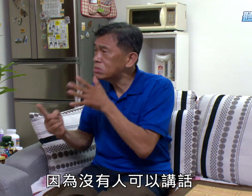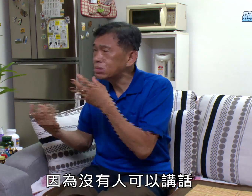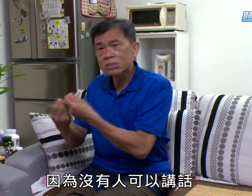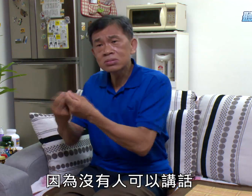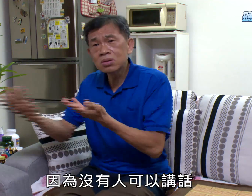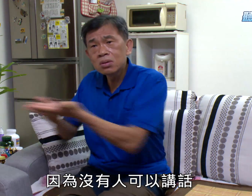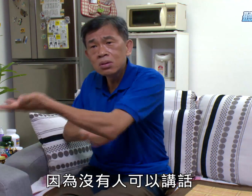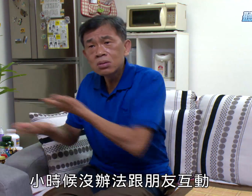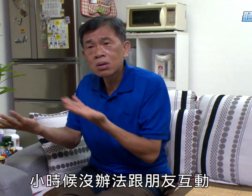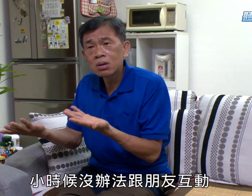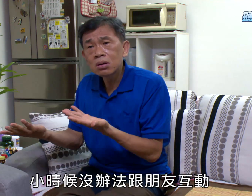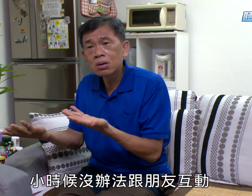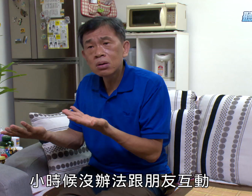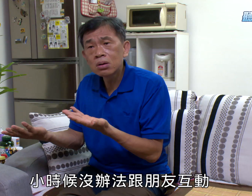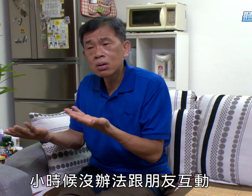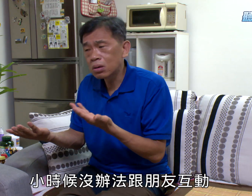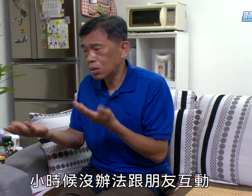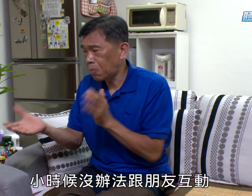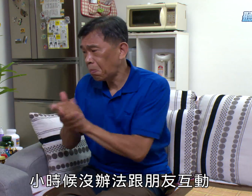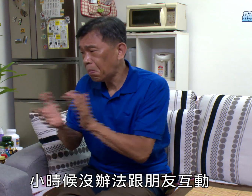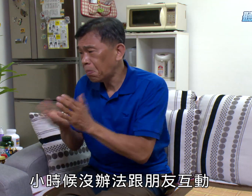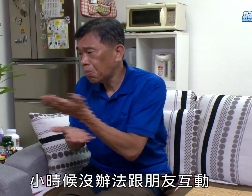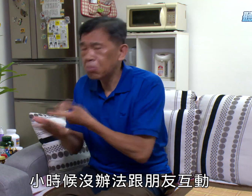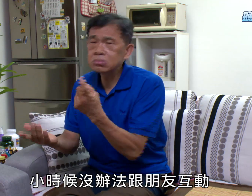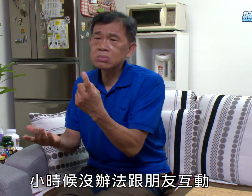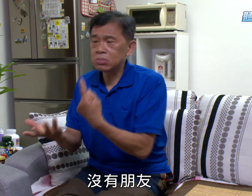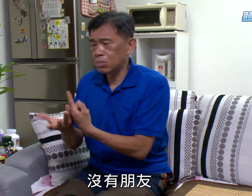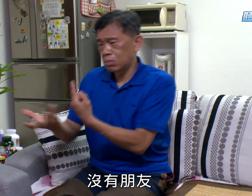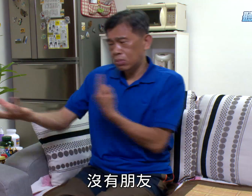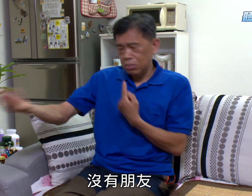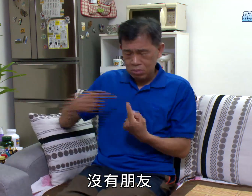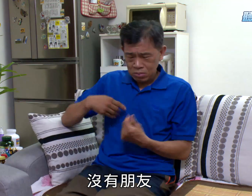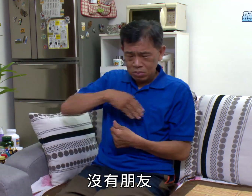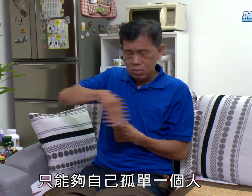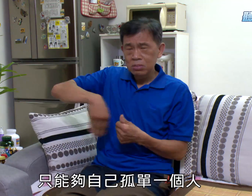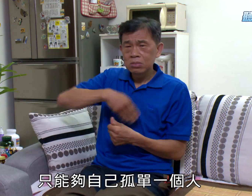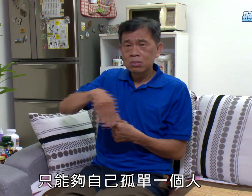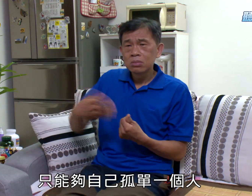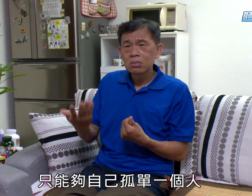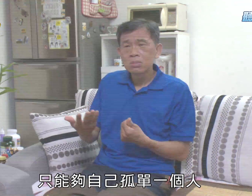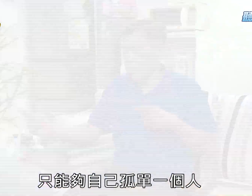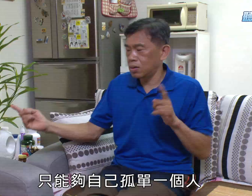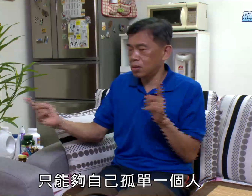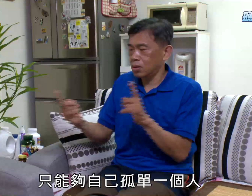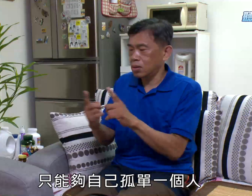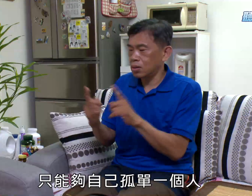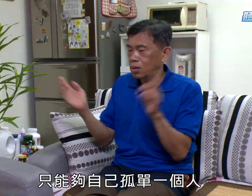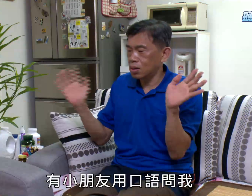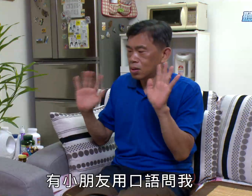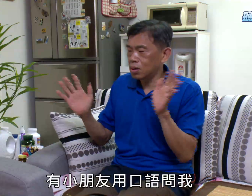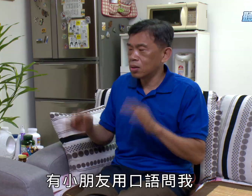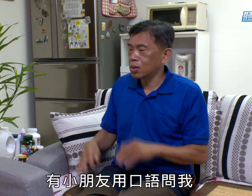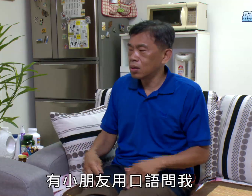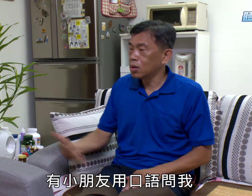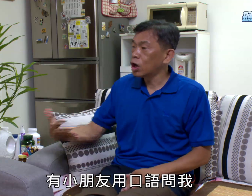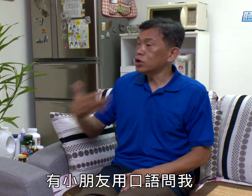话，小时候没办法跟朋友互动，没有朋友只能够自己孤单一个人。有小朋友用口语问